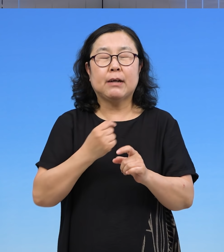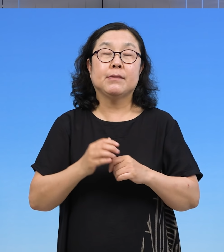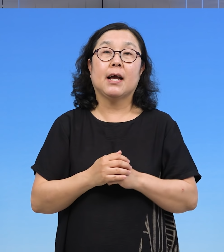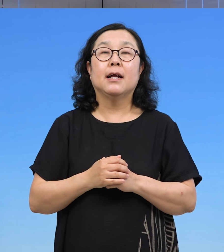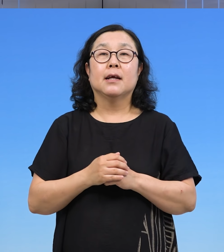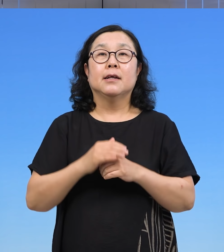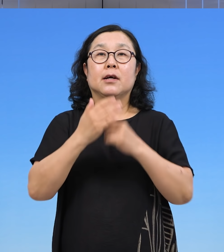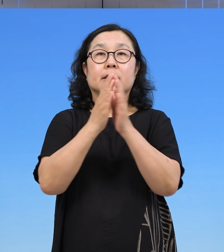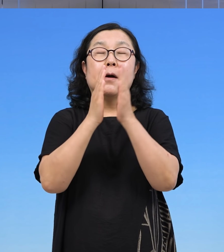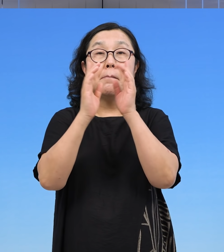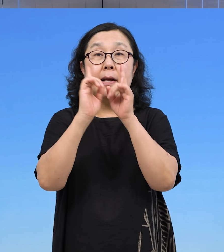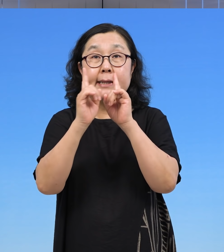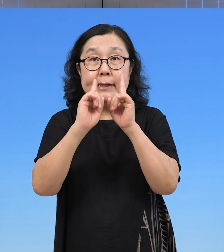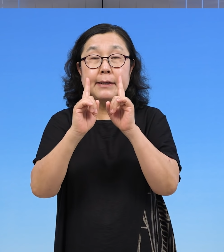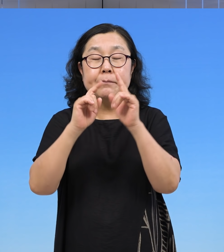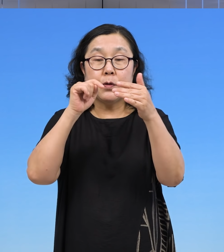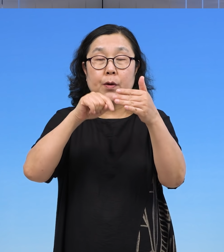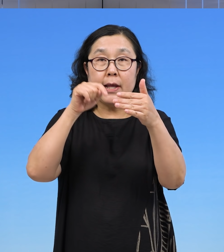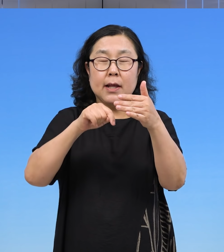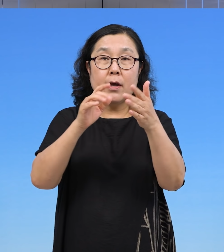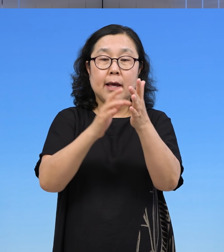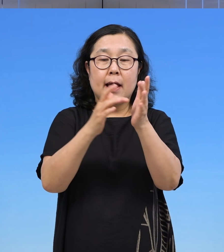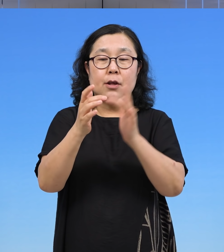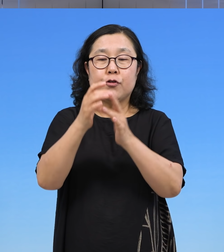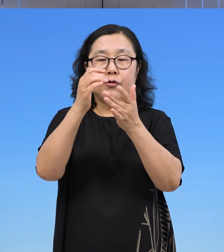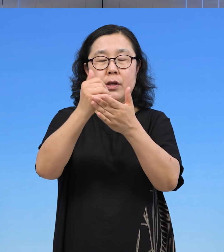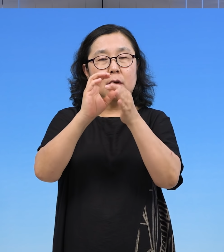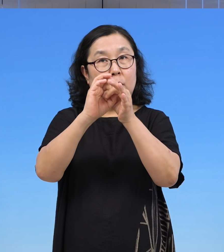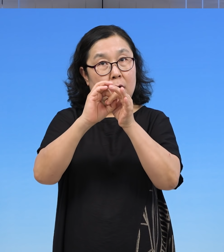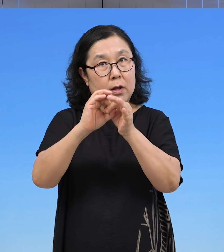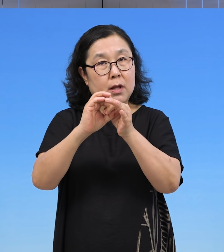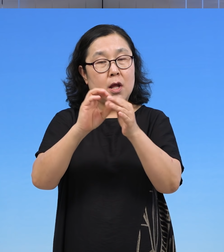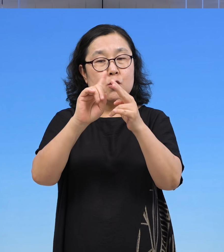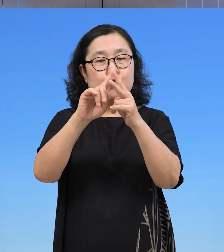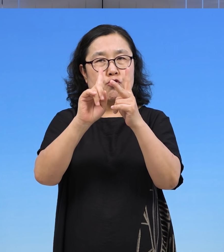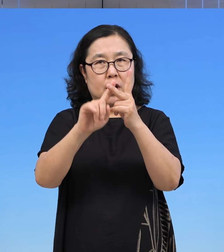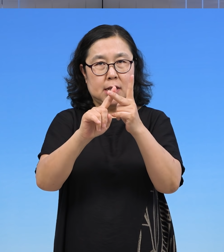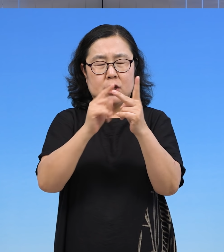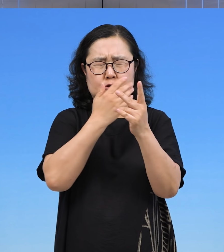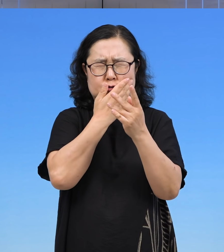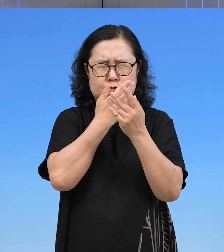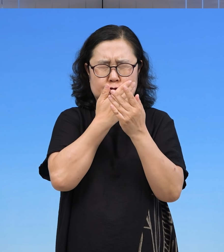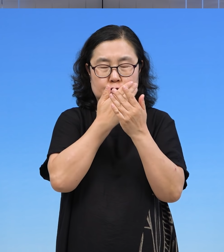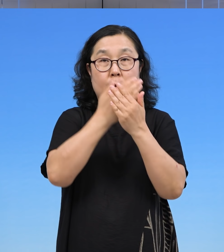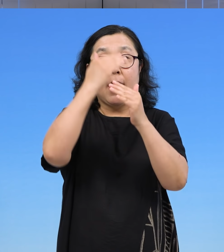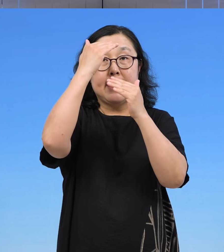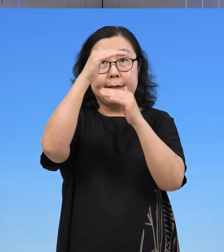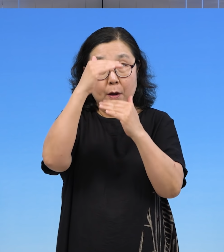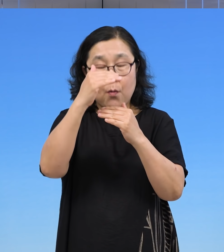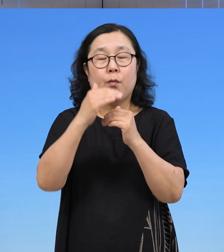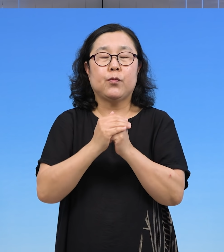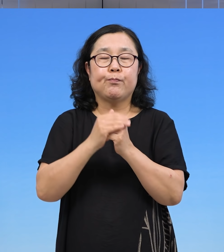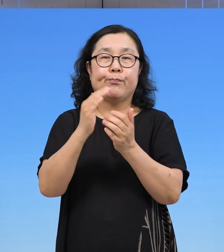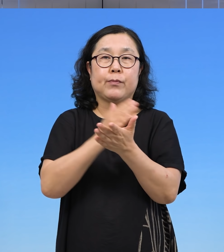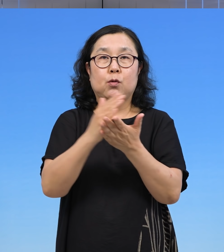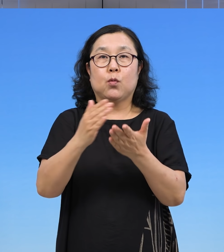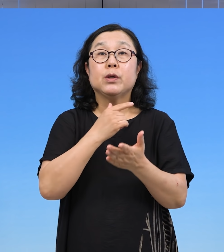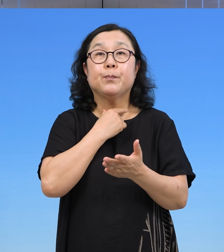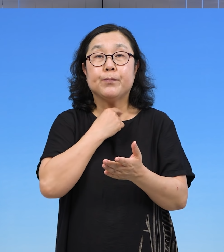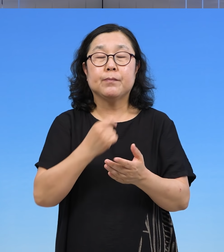한 것은 오늘 본문에서 우리 예수님과 관련한 두 가지 중요한 포인트를 함께 나누고